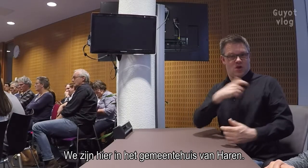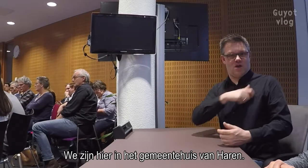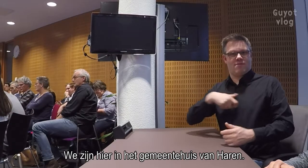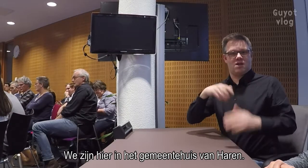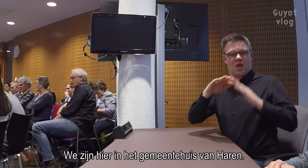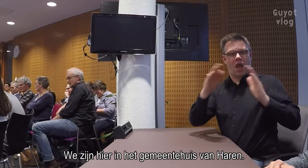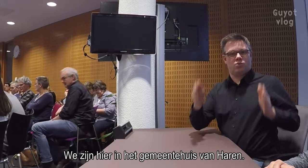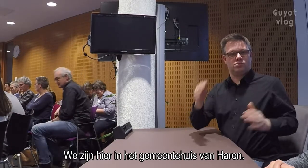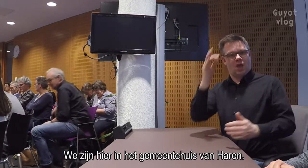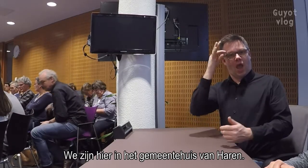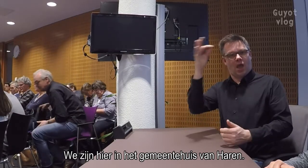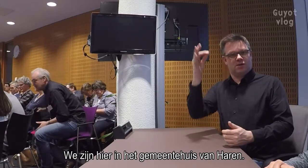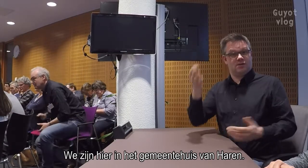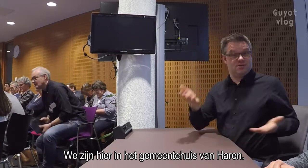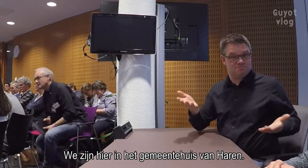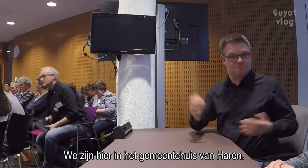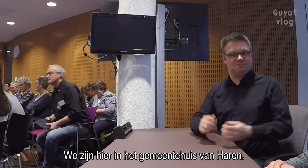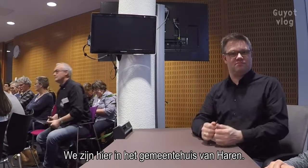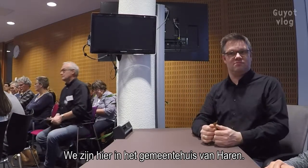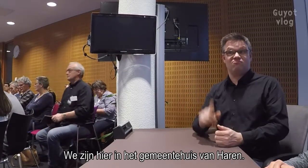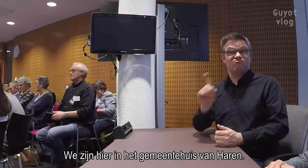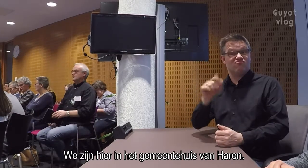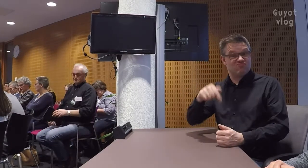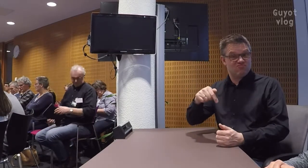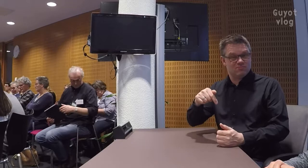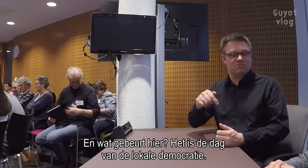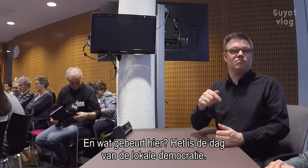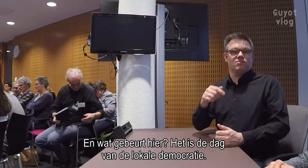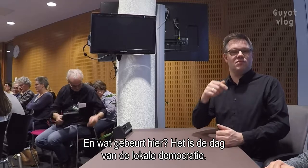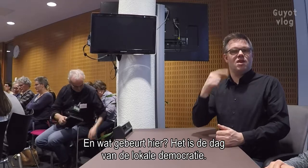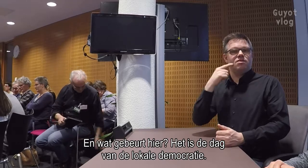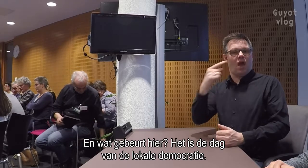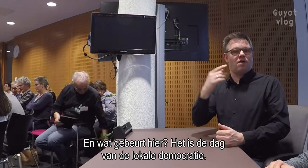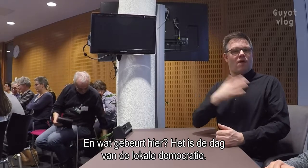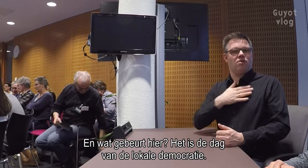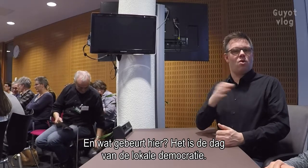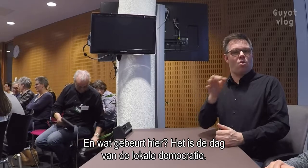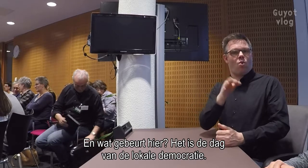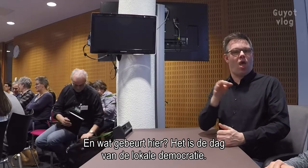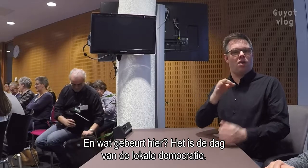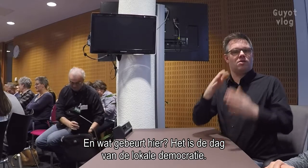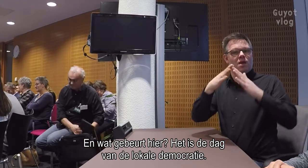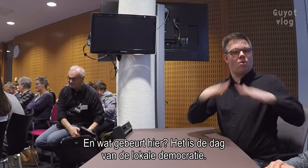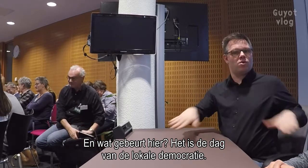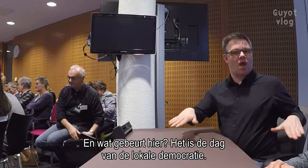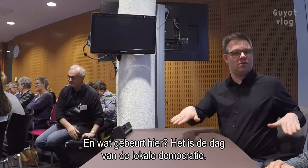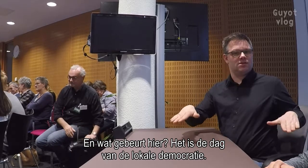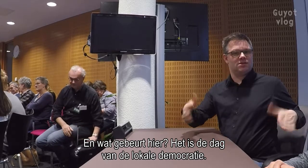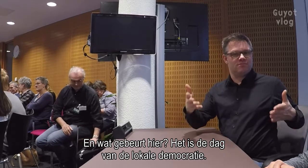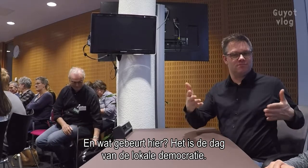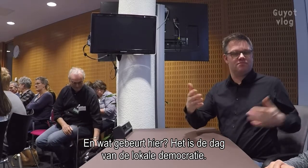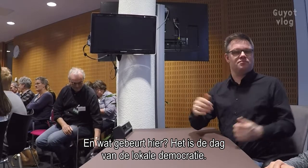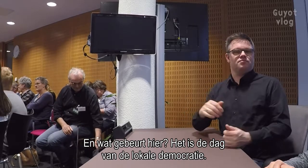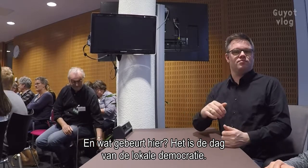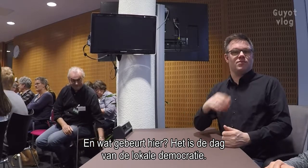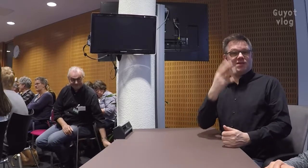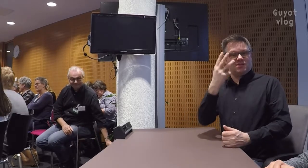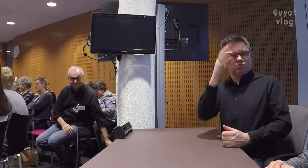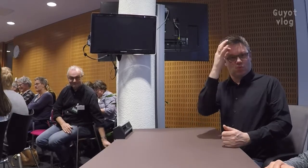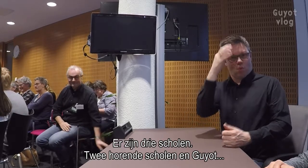We zijn hier in het gemeentehuis van Haren. En wat gebeurt hier? Het is de dag van de lokale democratie. Er